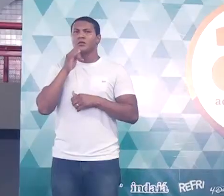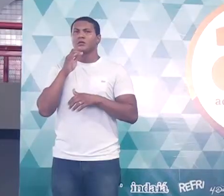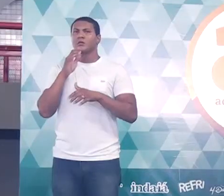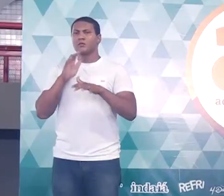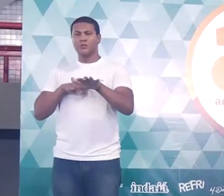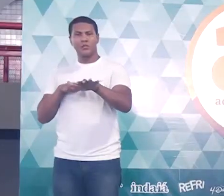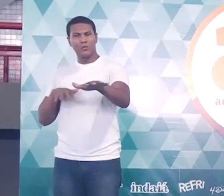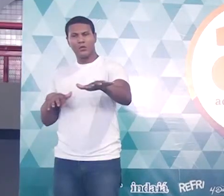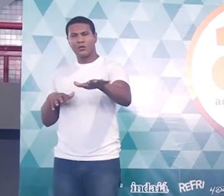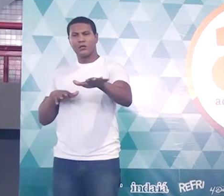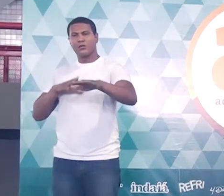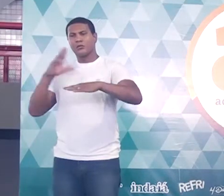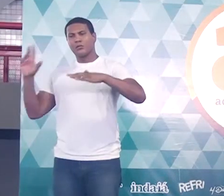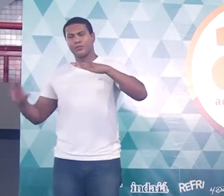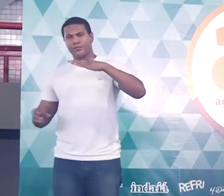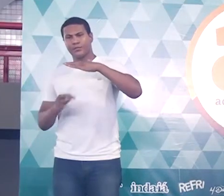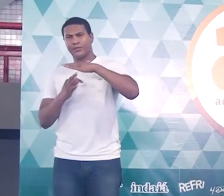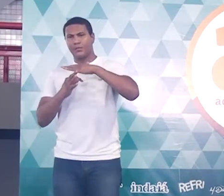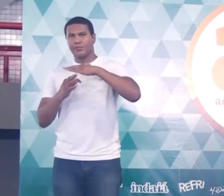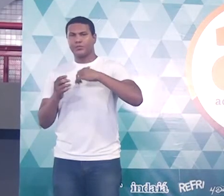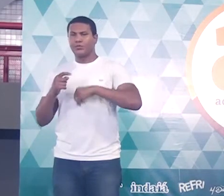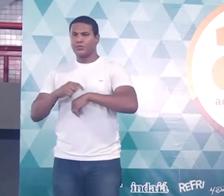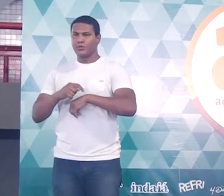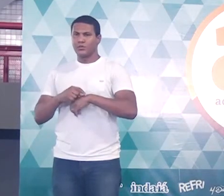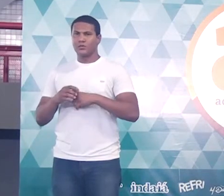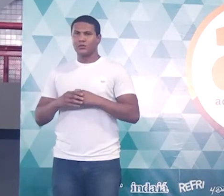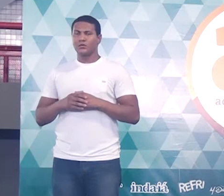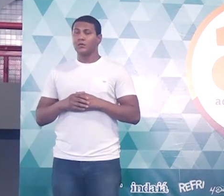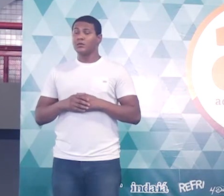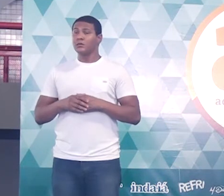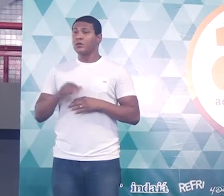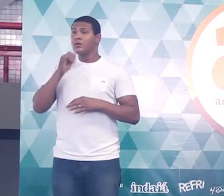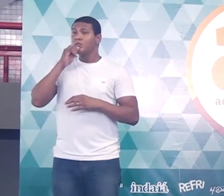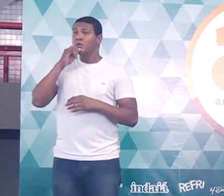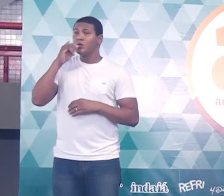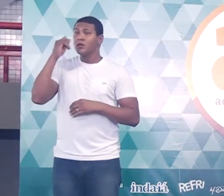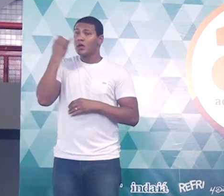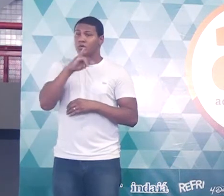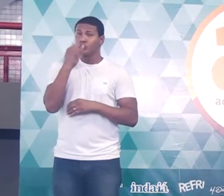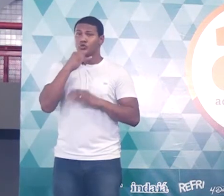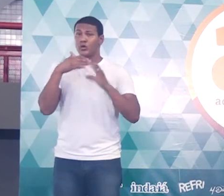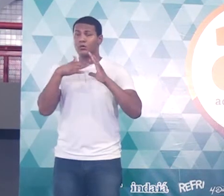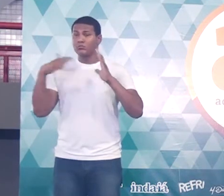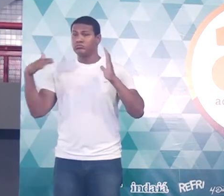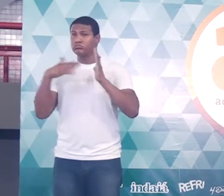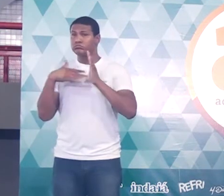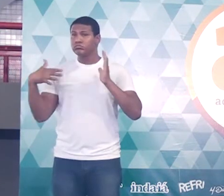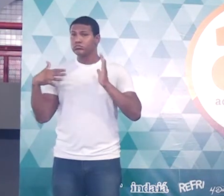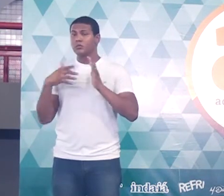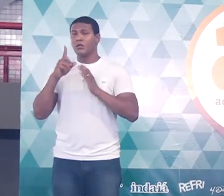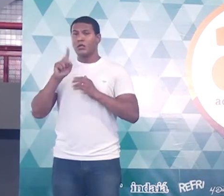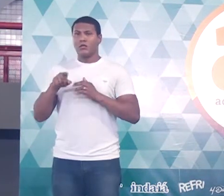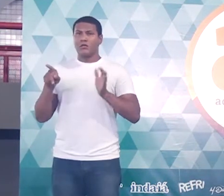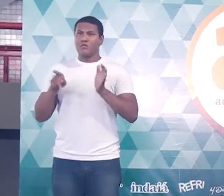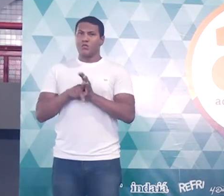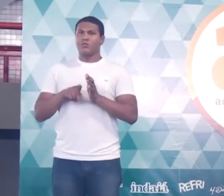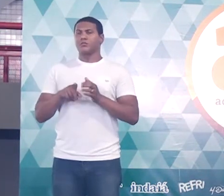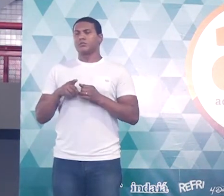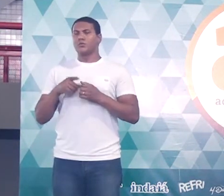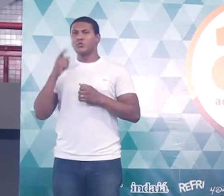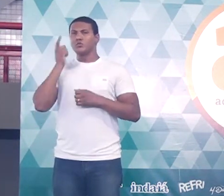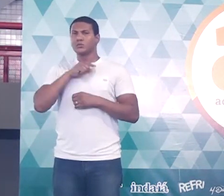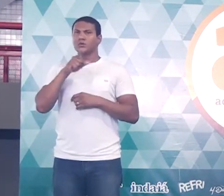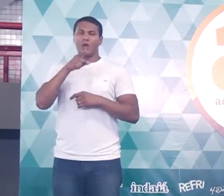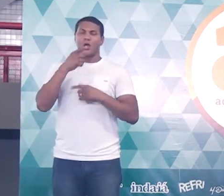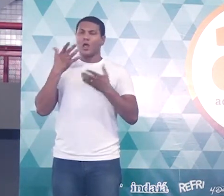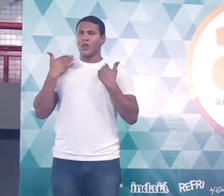de carros pelo tempo. Fluxo de cargas, corrente elétrica, quantidade de cargas pelo tempo. Fluxo de calor, quantidade de calor pelo